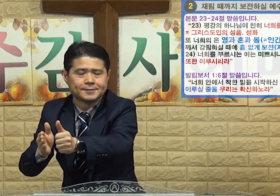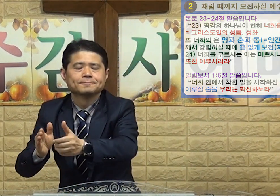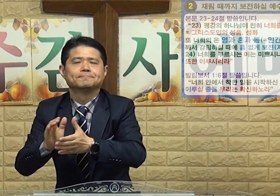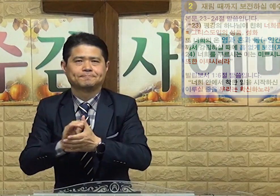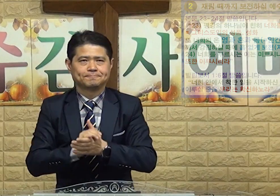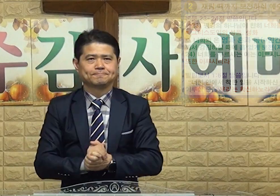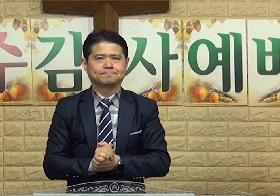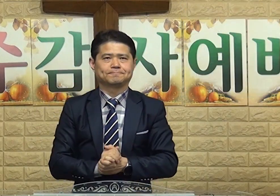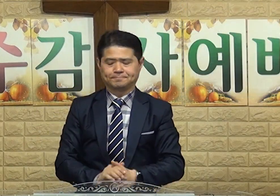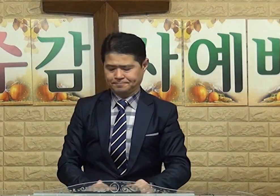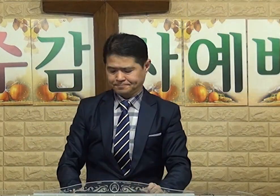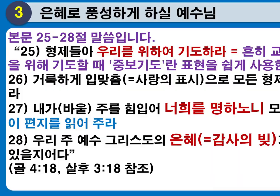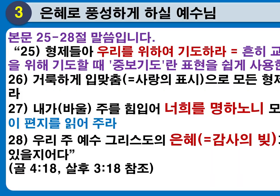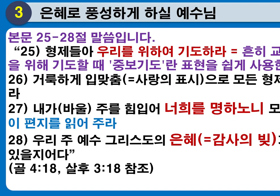지켜지길 바랍니다.